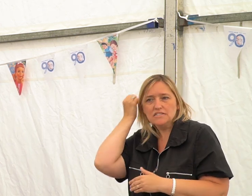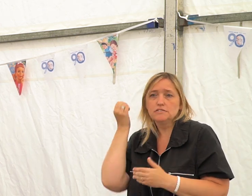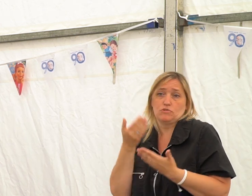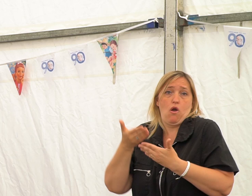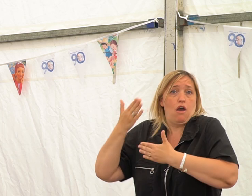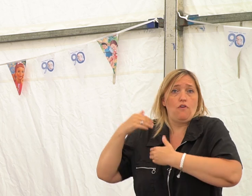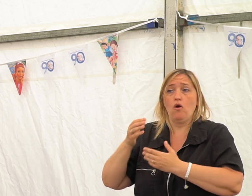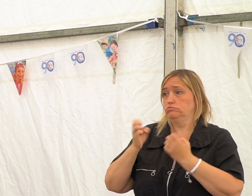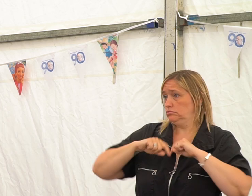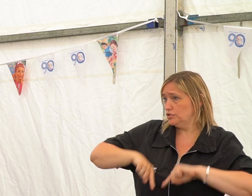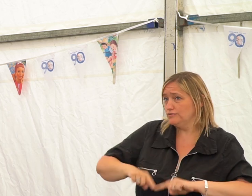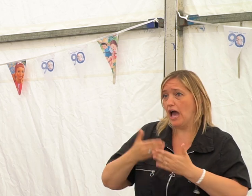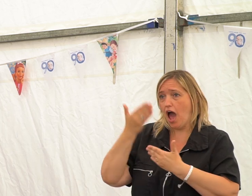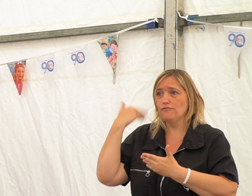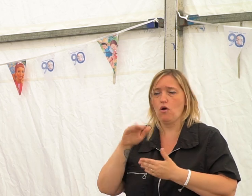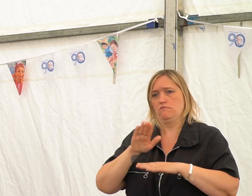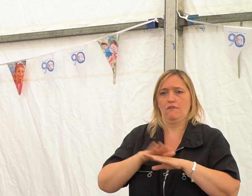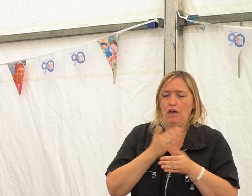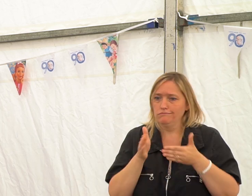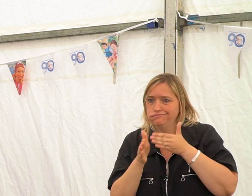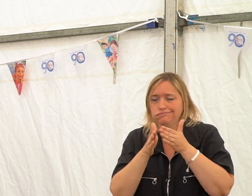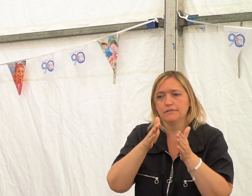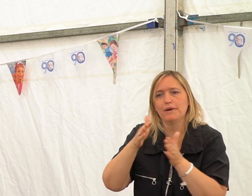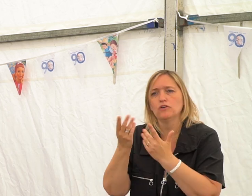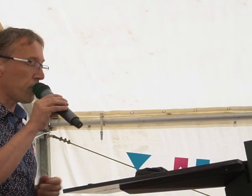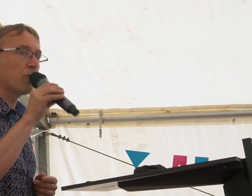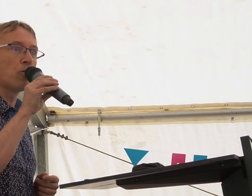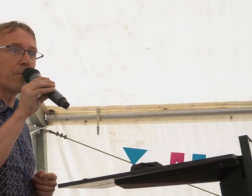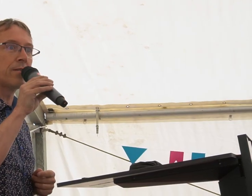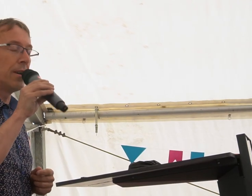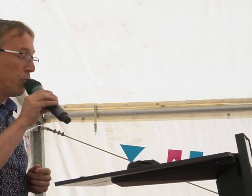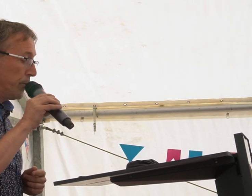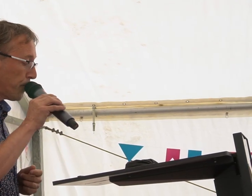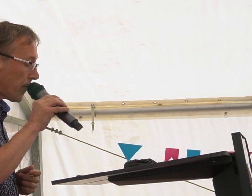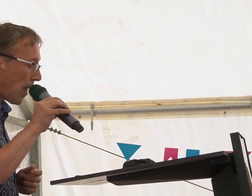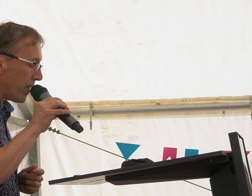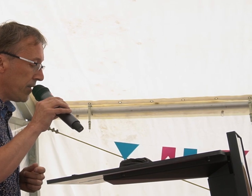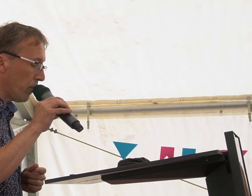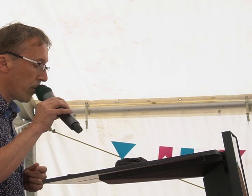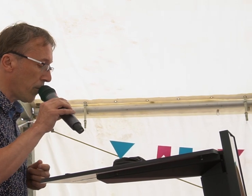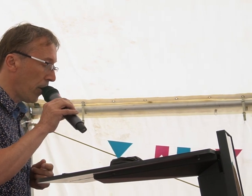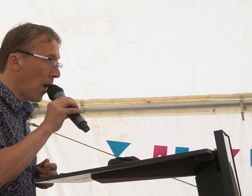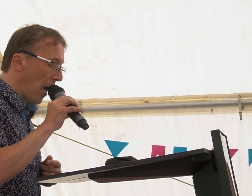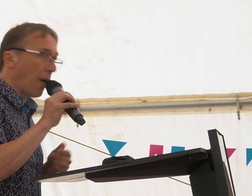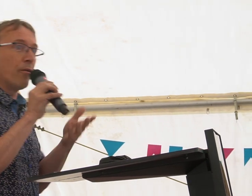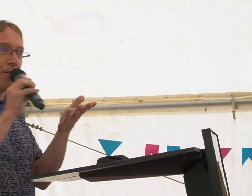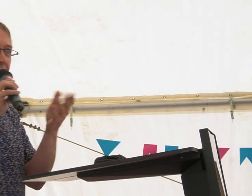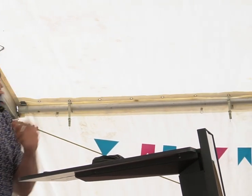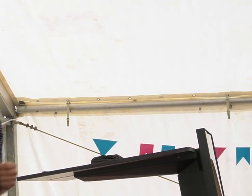avait fait son cheval de bataille et il a dû pouvoir inaugurer ce centre, donc merci à lui. Merci donc.